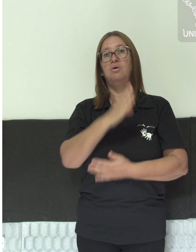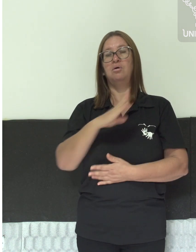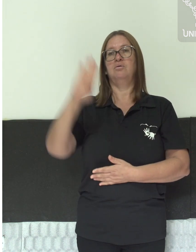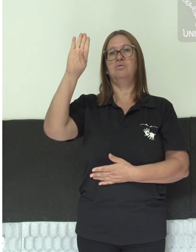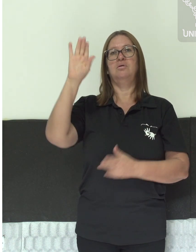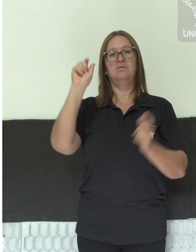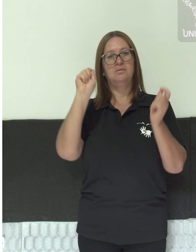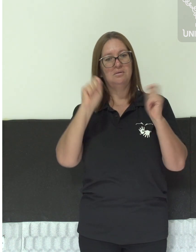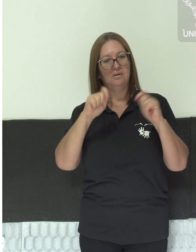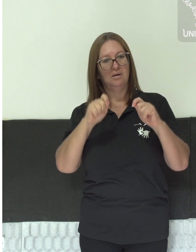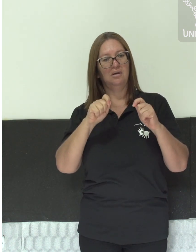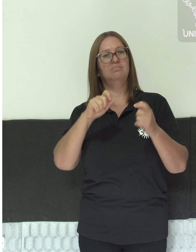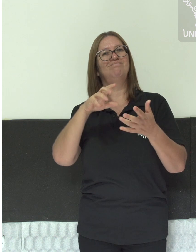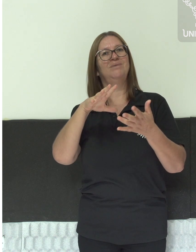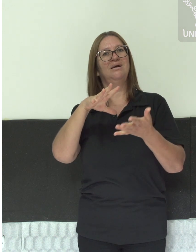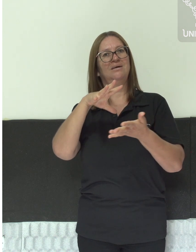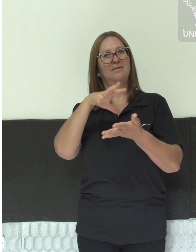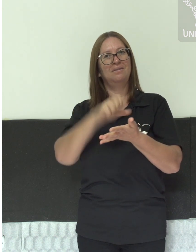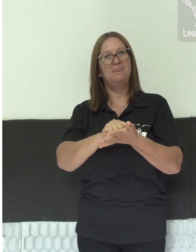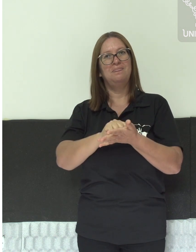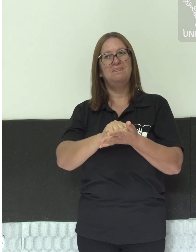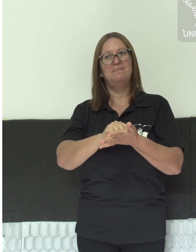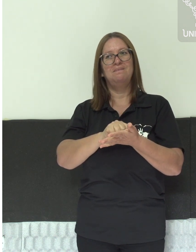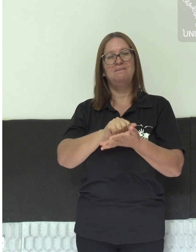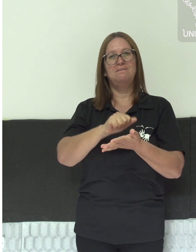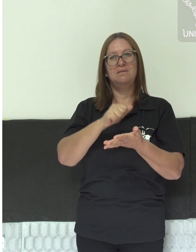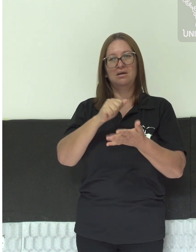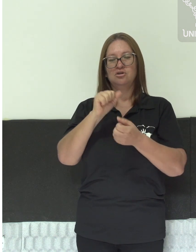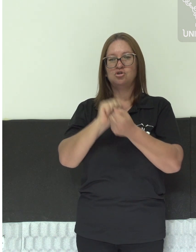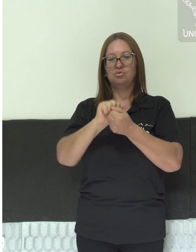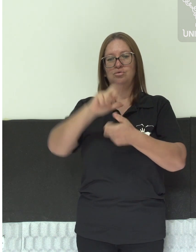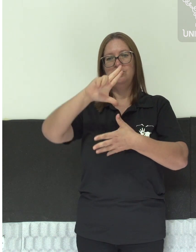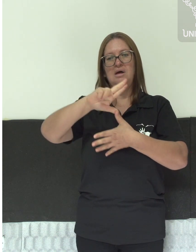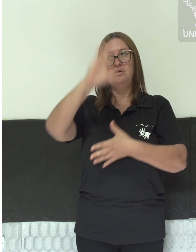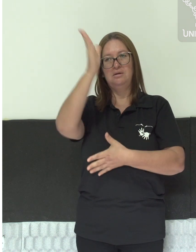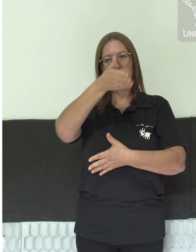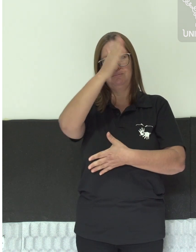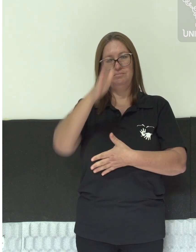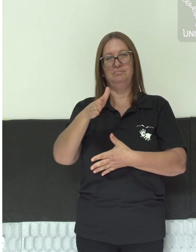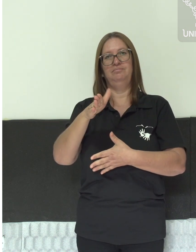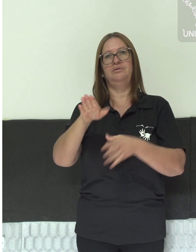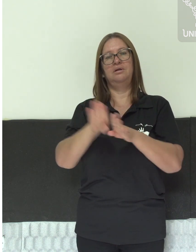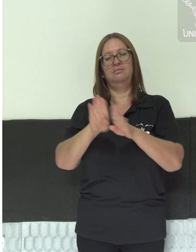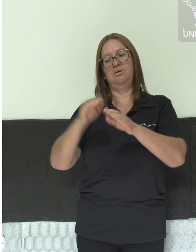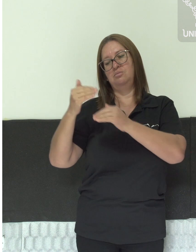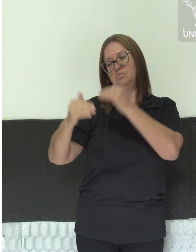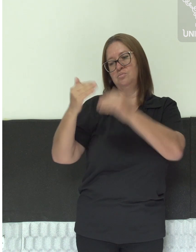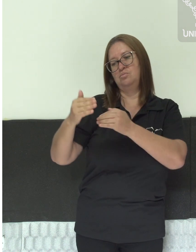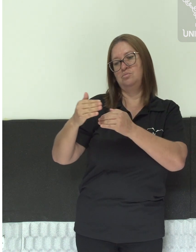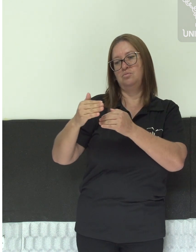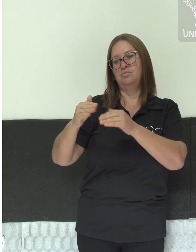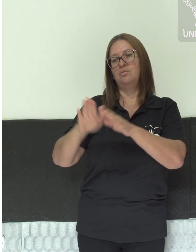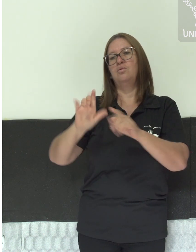candidato poderá ter a matrícula cancelada junto à UNILA, em procedimento administrativo que lhe assegure